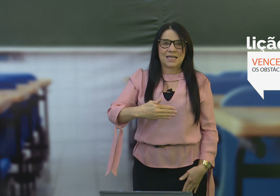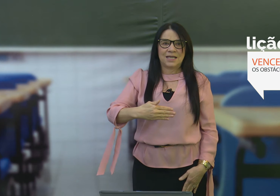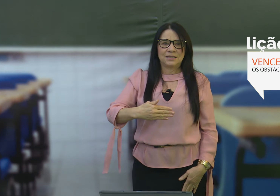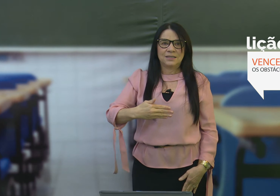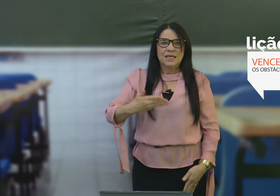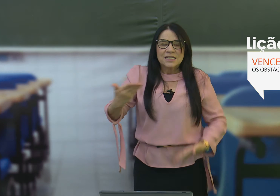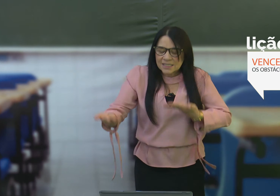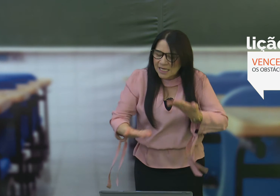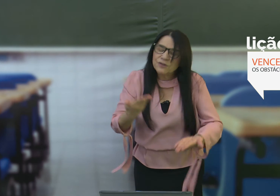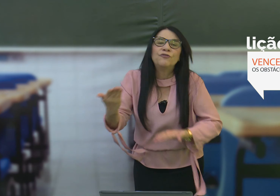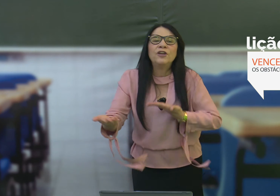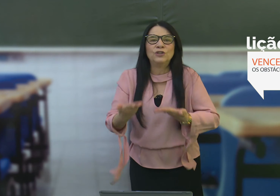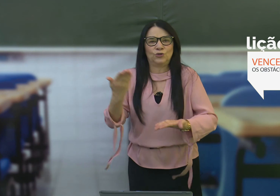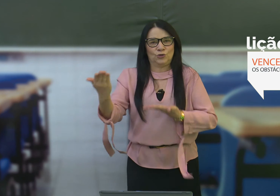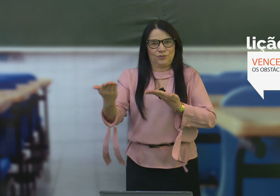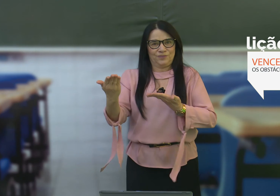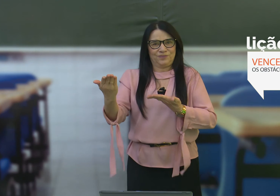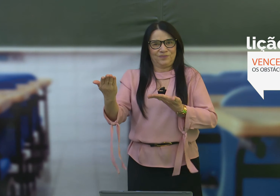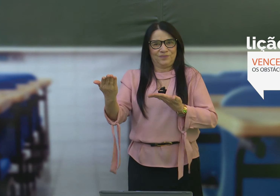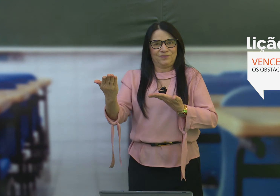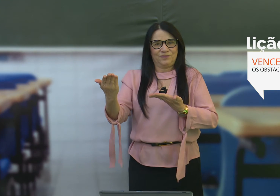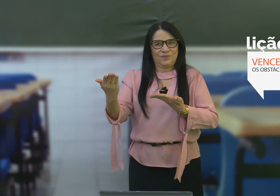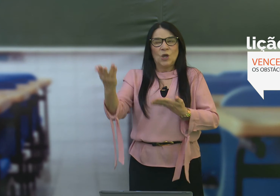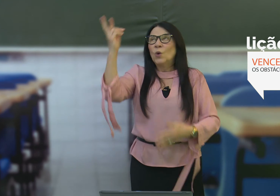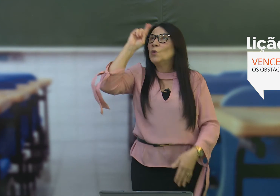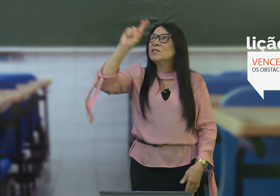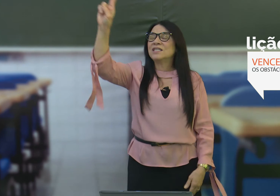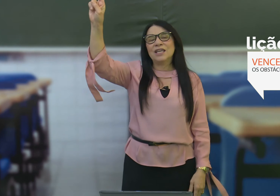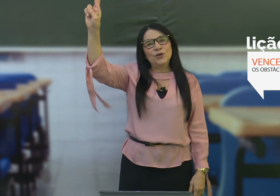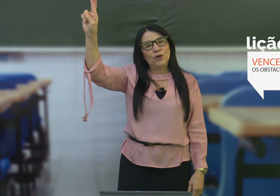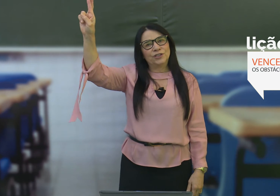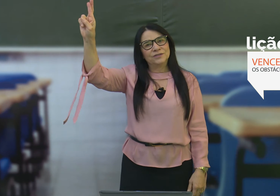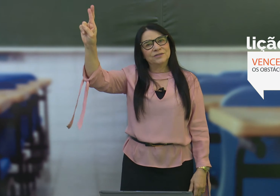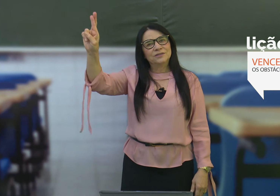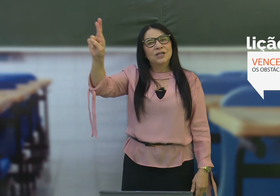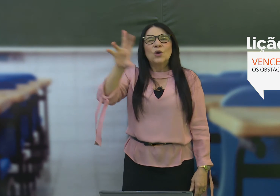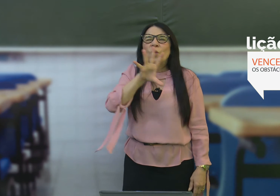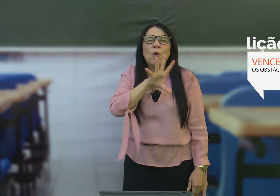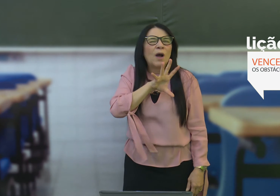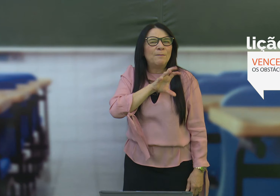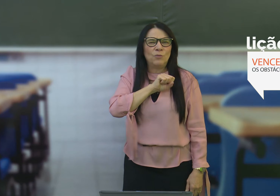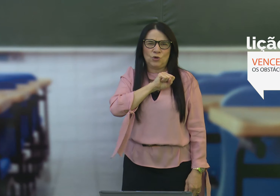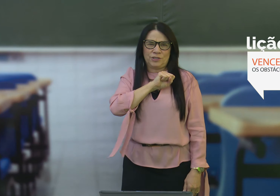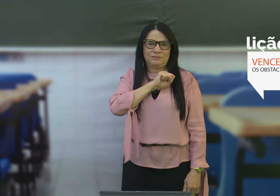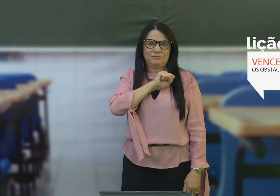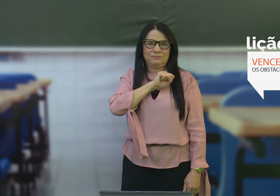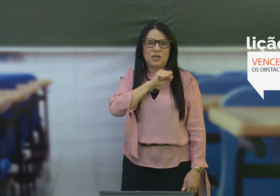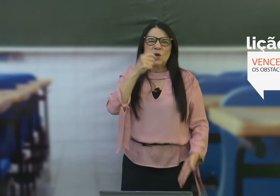presença, servindo o Senhor com amor,